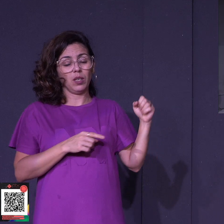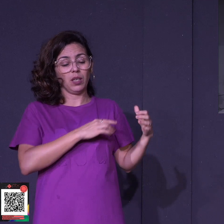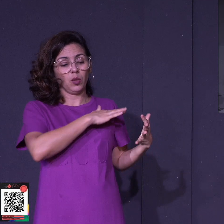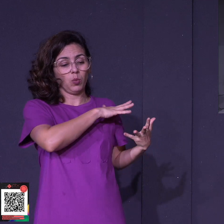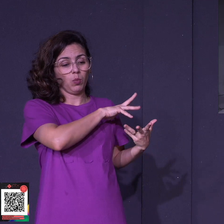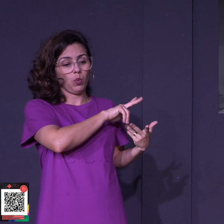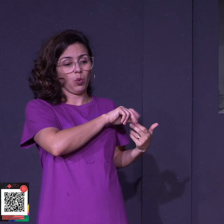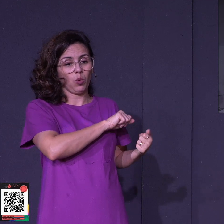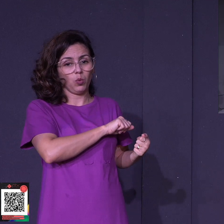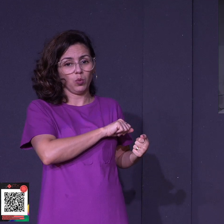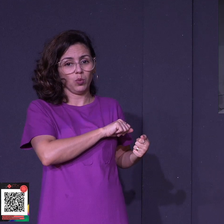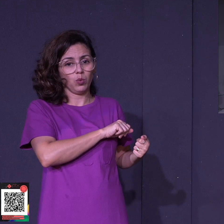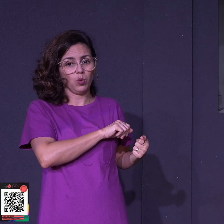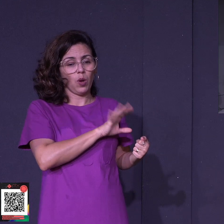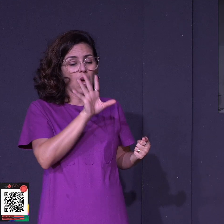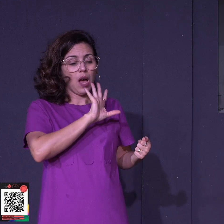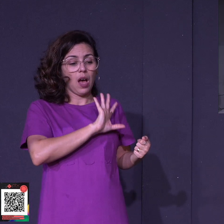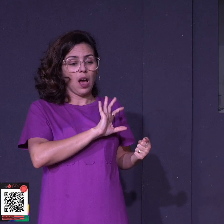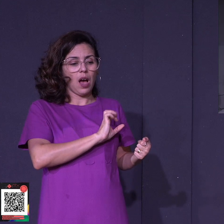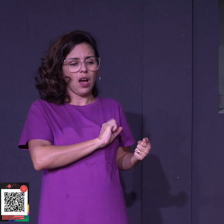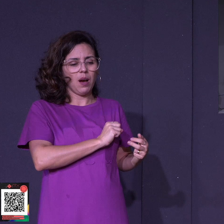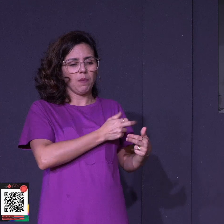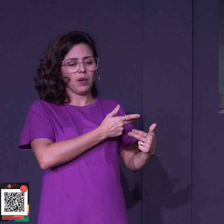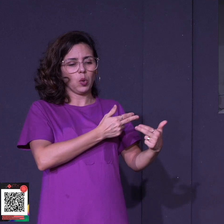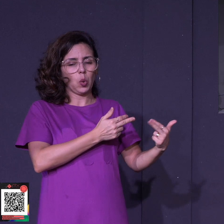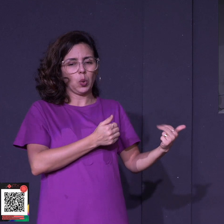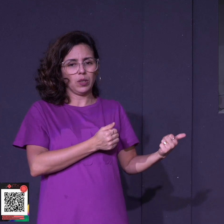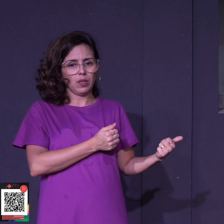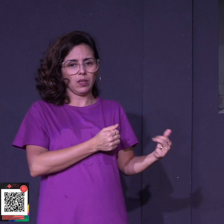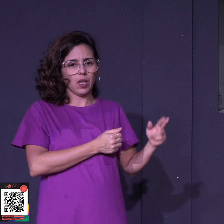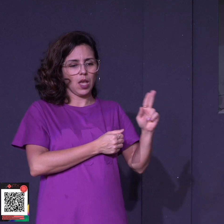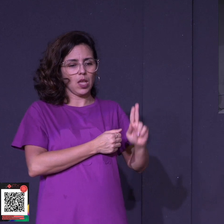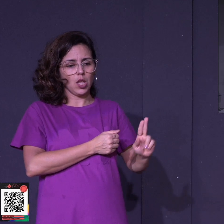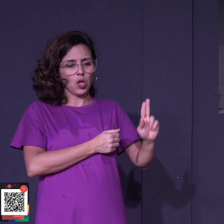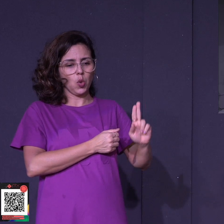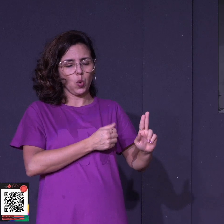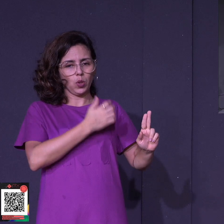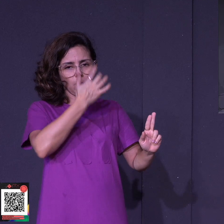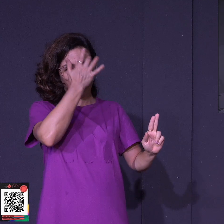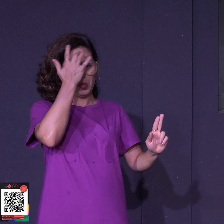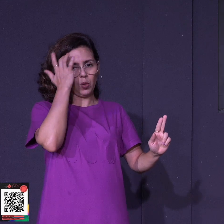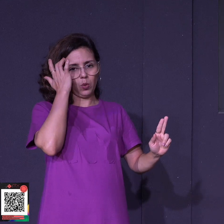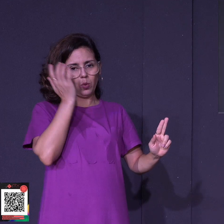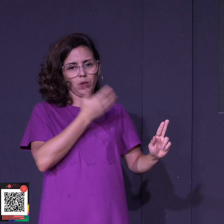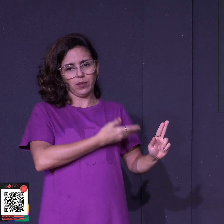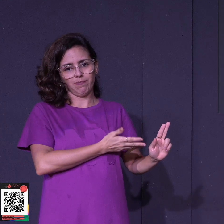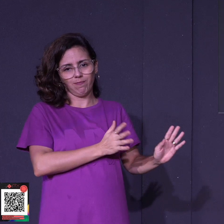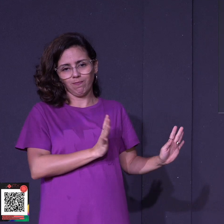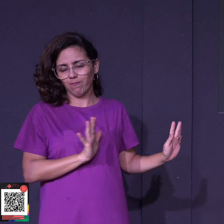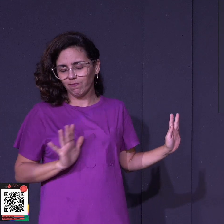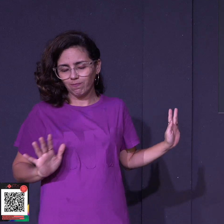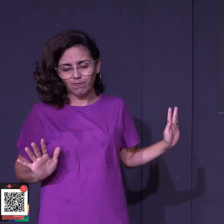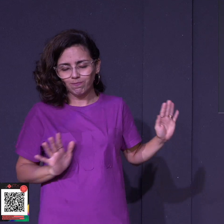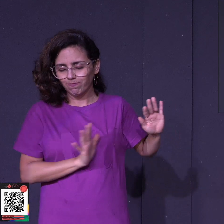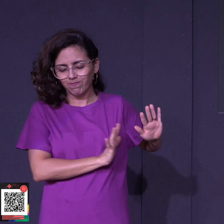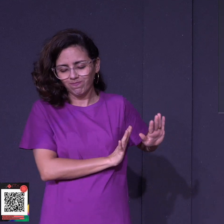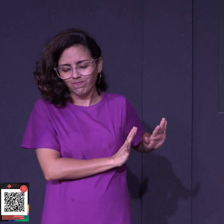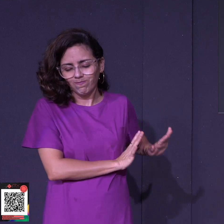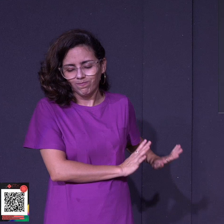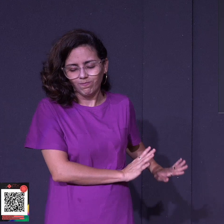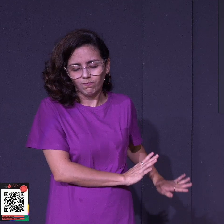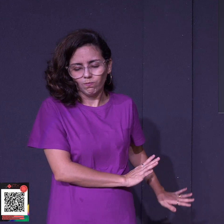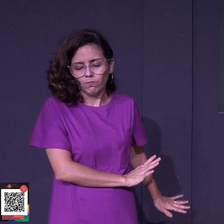quer, usando as pessoas, conquistar as coisas. Faça isso não. Que o